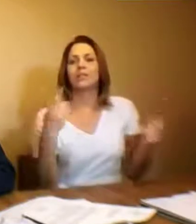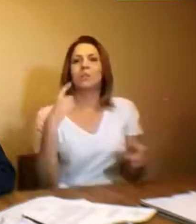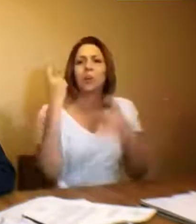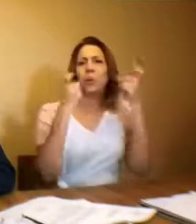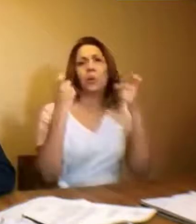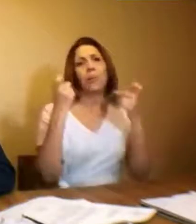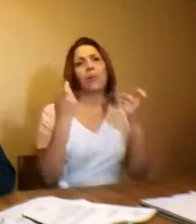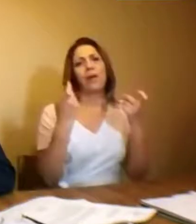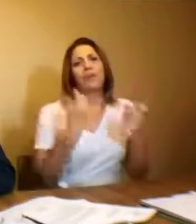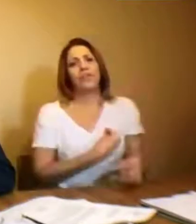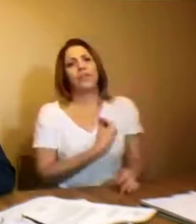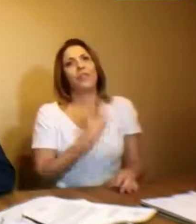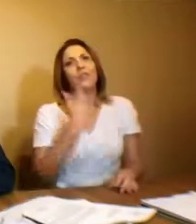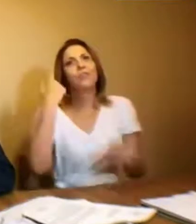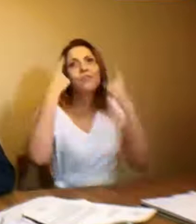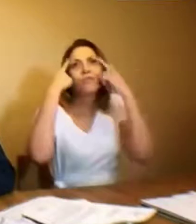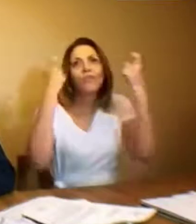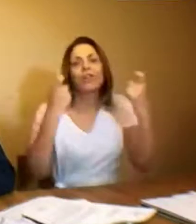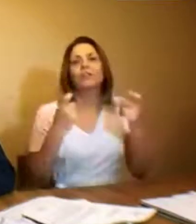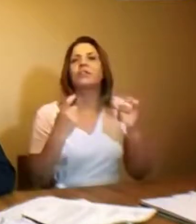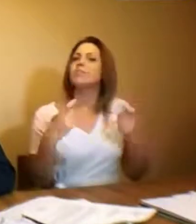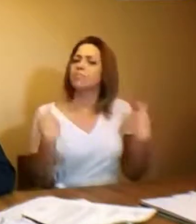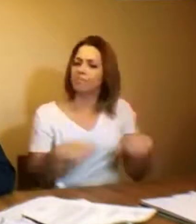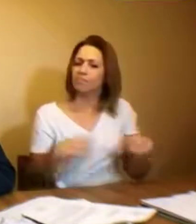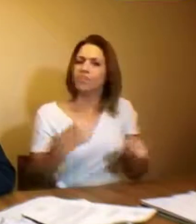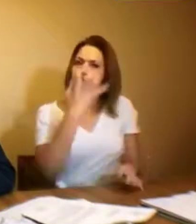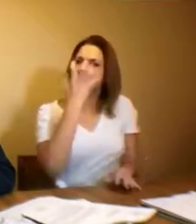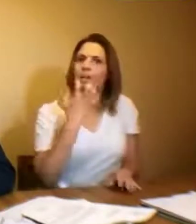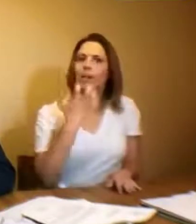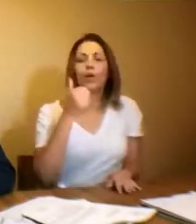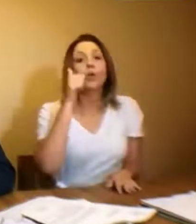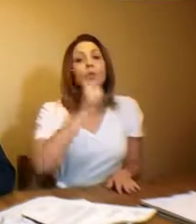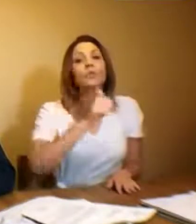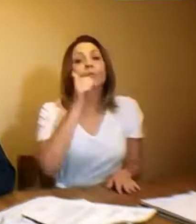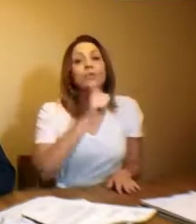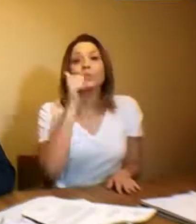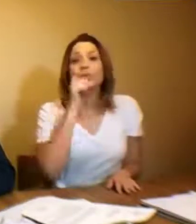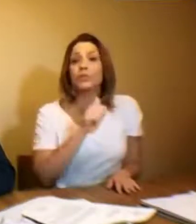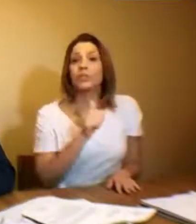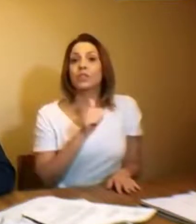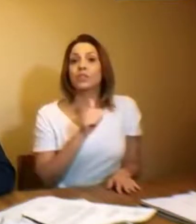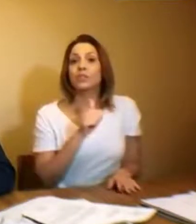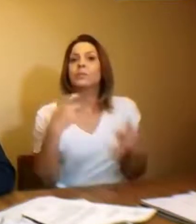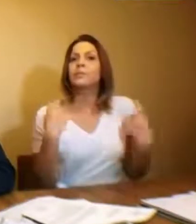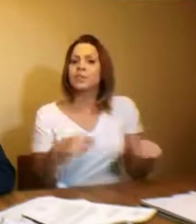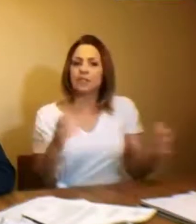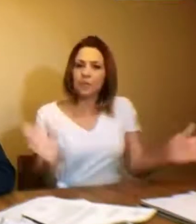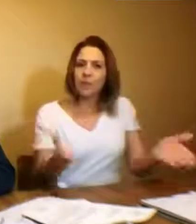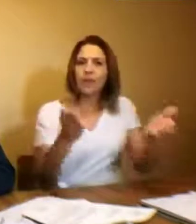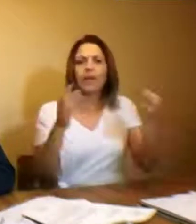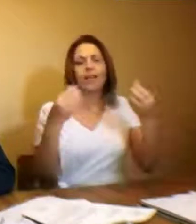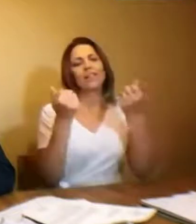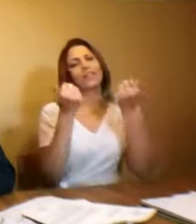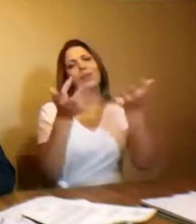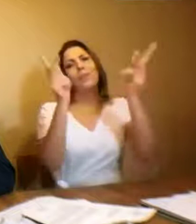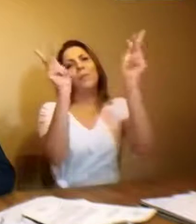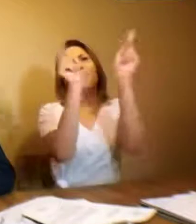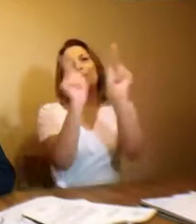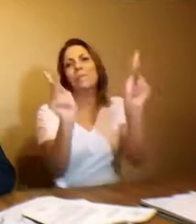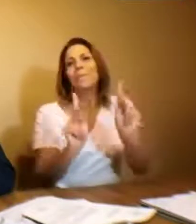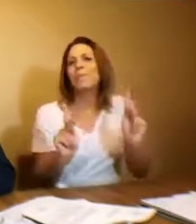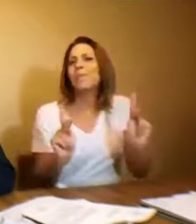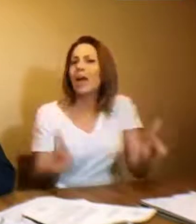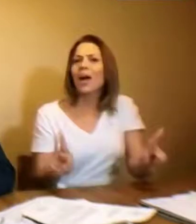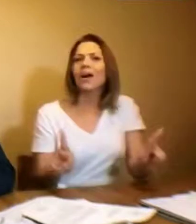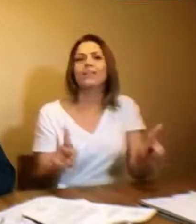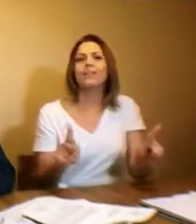cima disso. O que mais nós podemos fazer para as mulheres é proporcionar paz para as mesmas, para